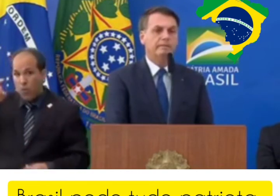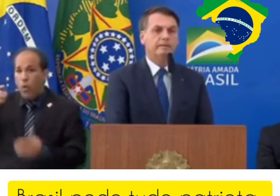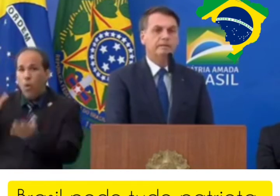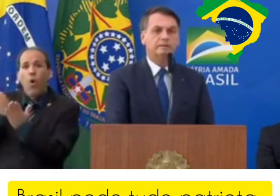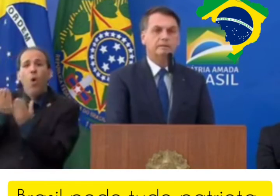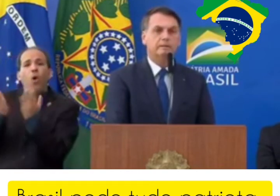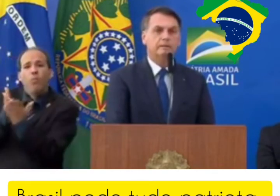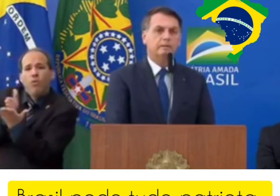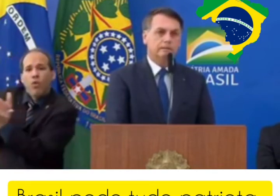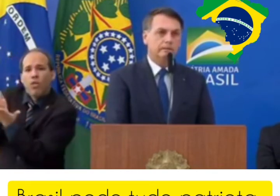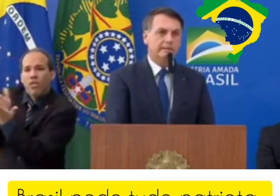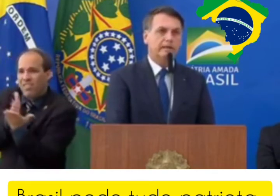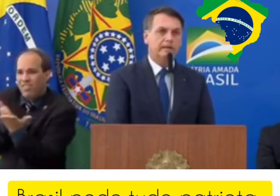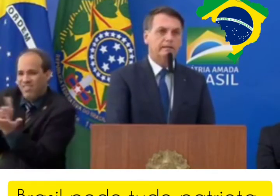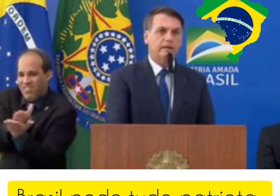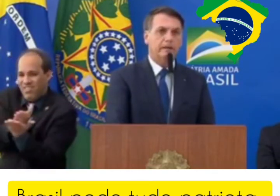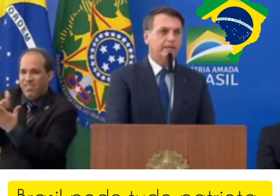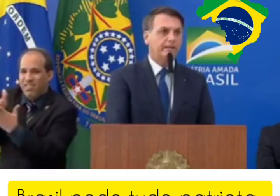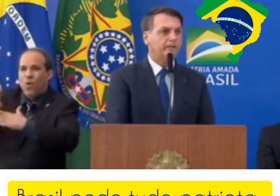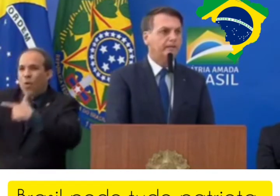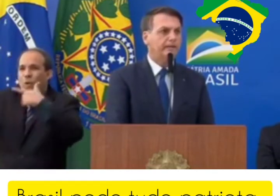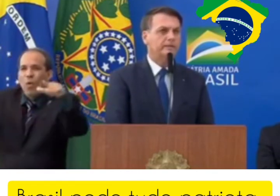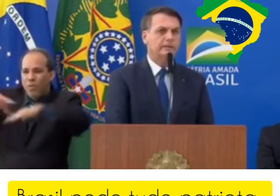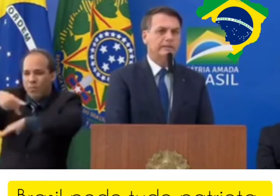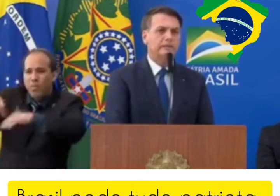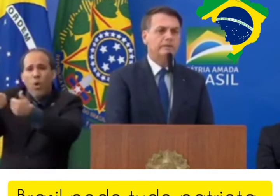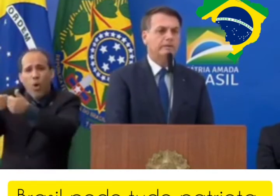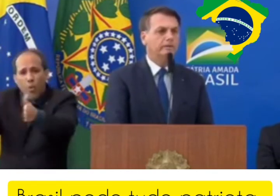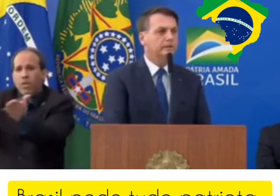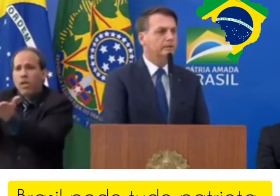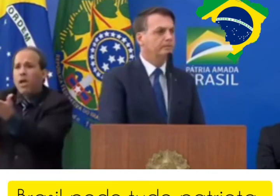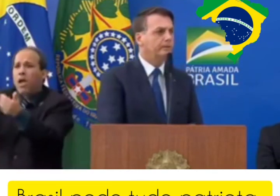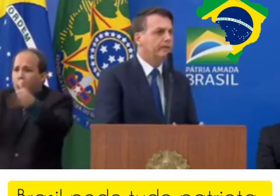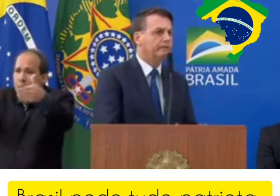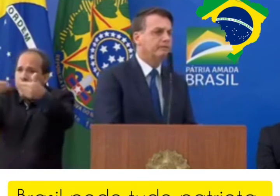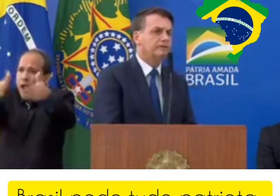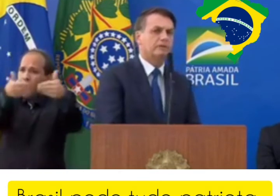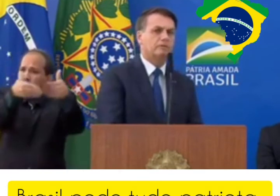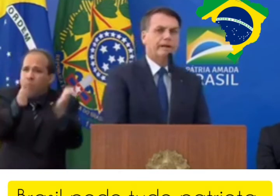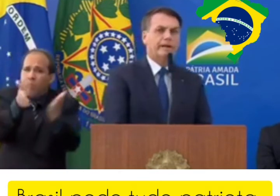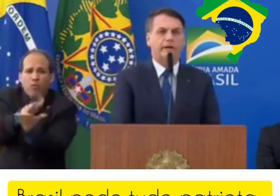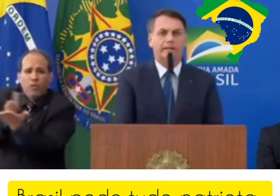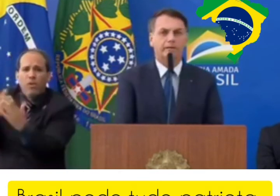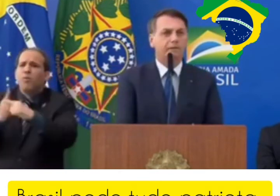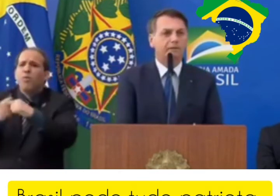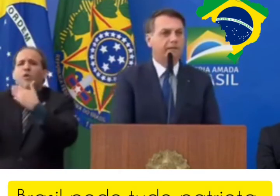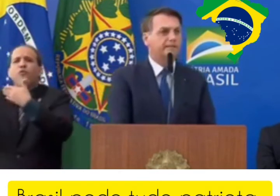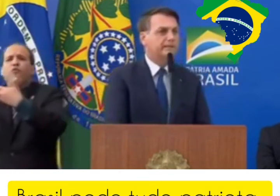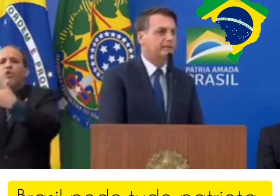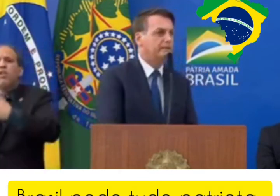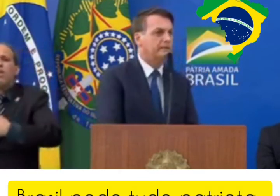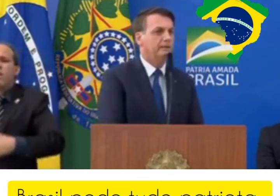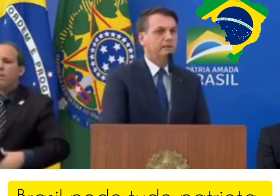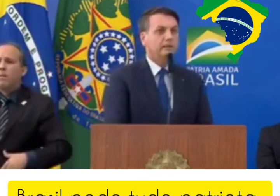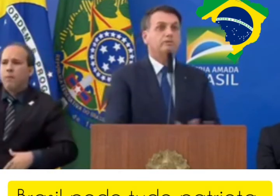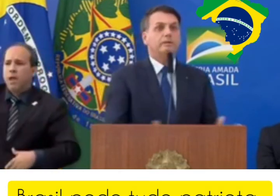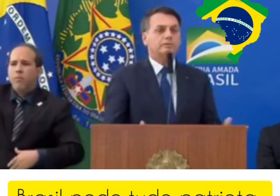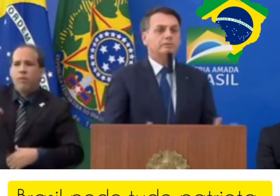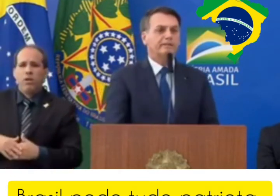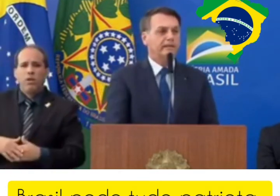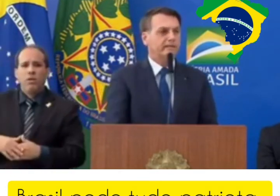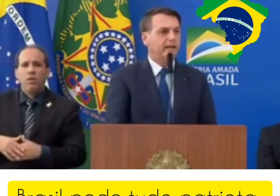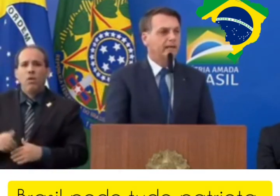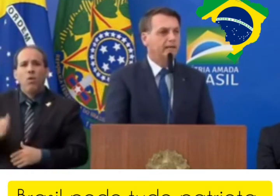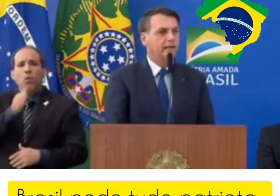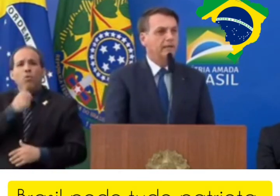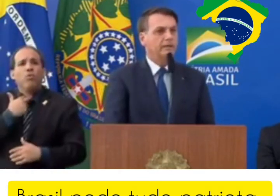conversar com mais ministros, começar a abrir as fronteiras. Eu até te pergunta, por que está fechado com o Paraguai? É uma fronteira seca que não temos